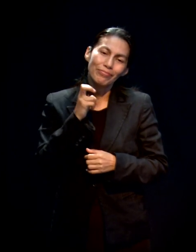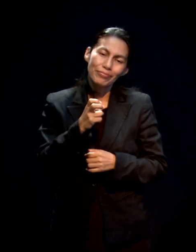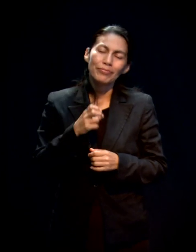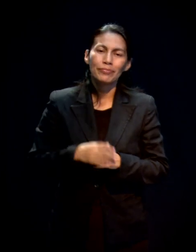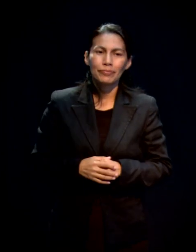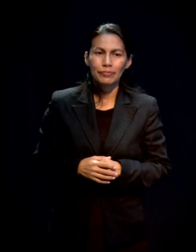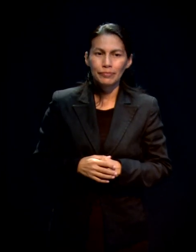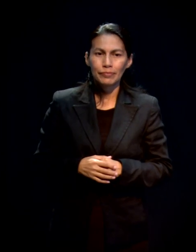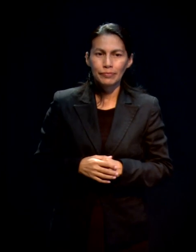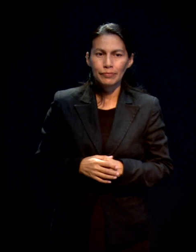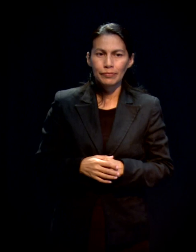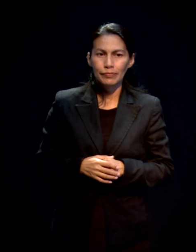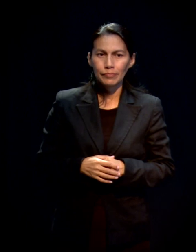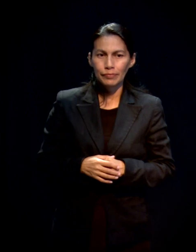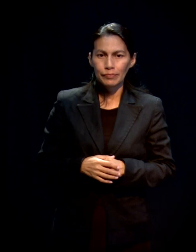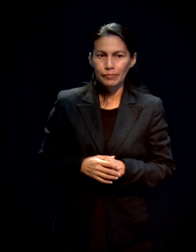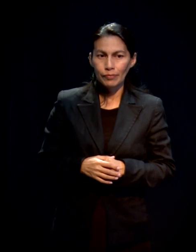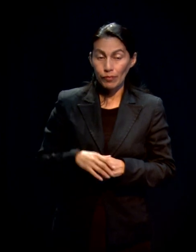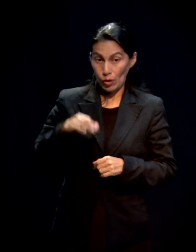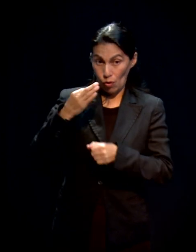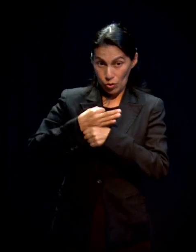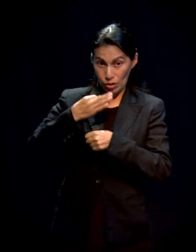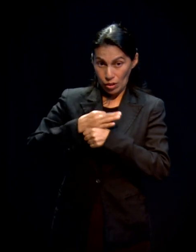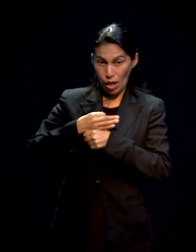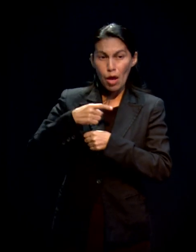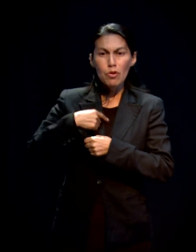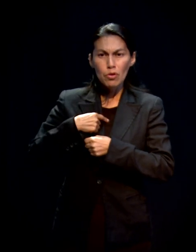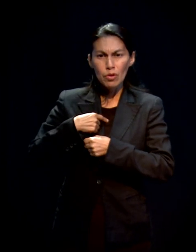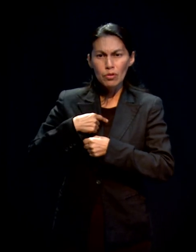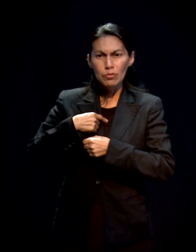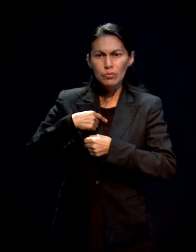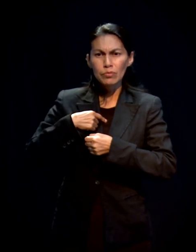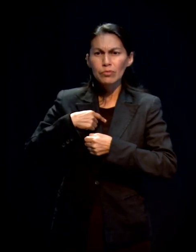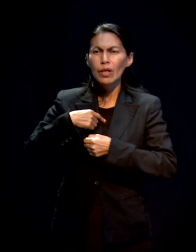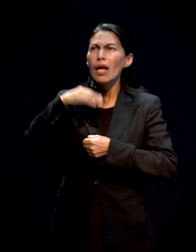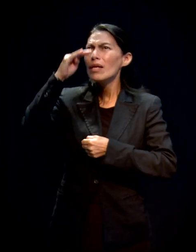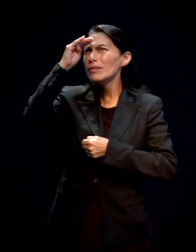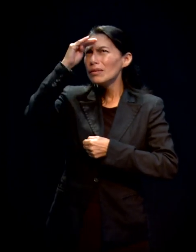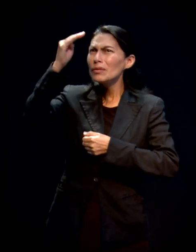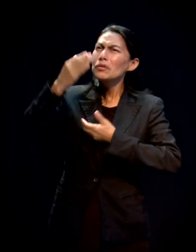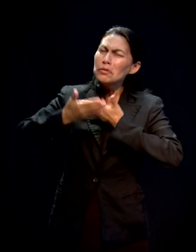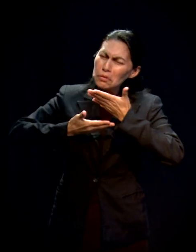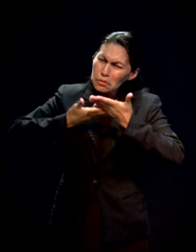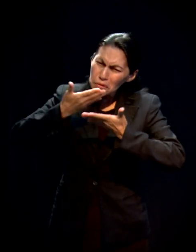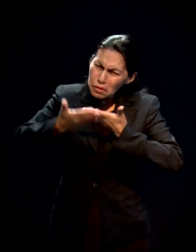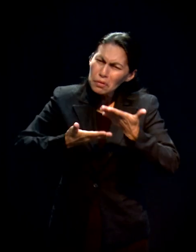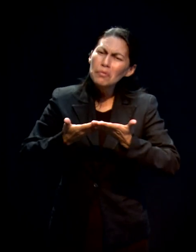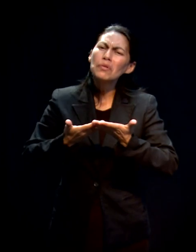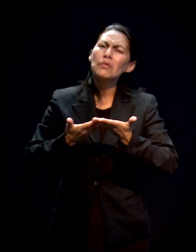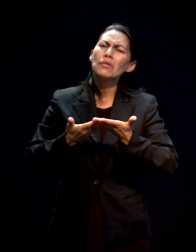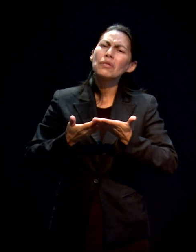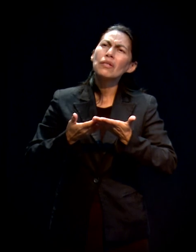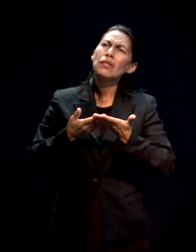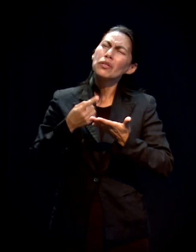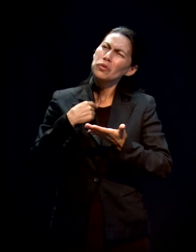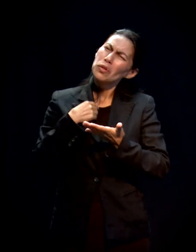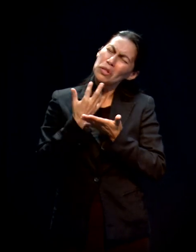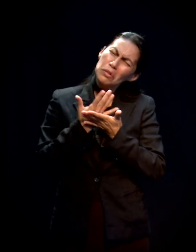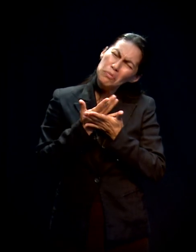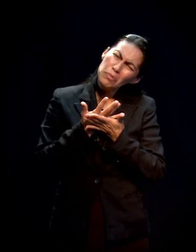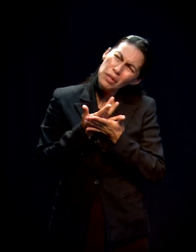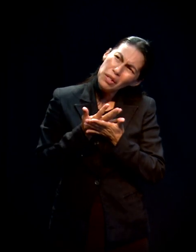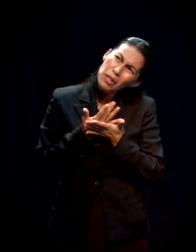y al final de cuentas hoy estoy sirviendo al señor con lo que me gusta tengo una esperanza